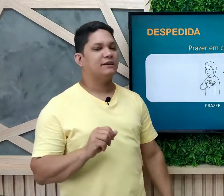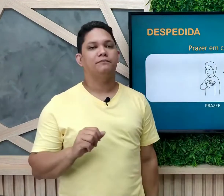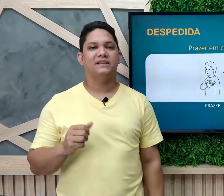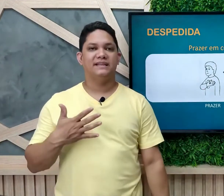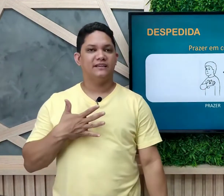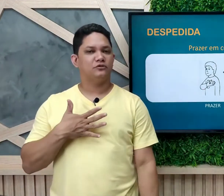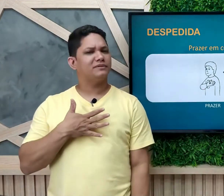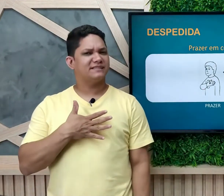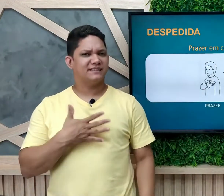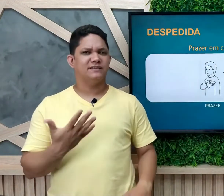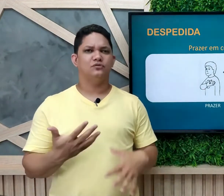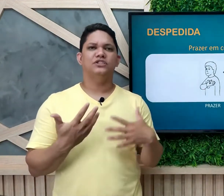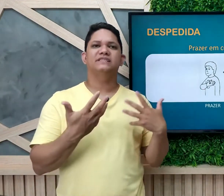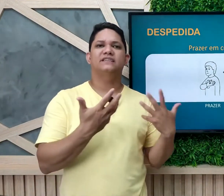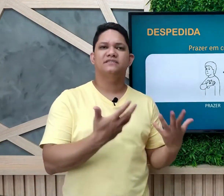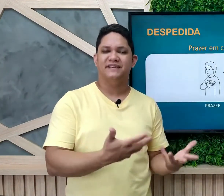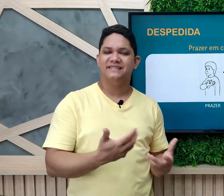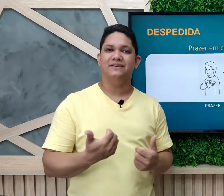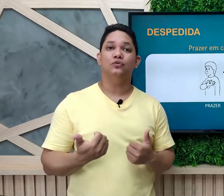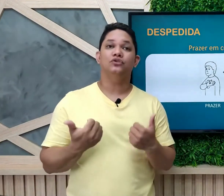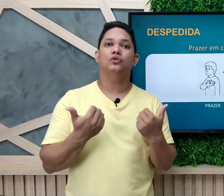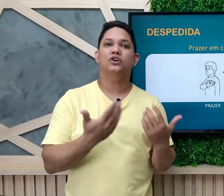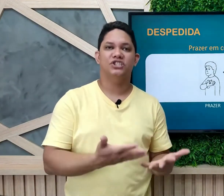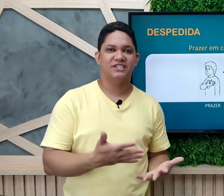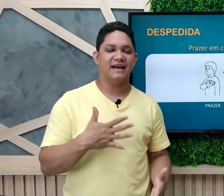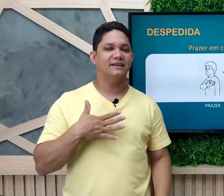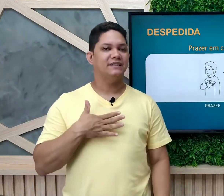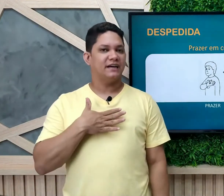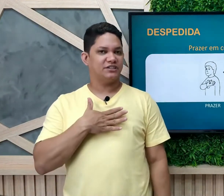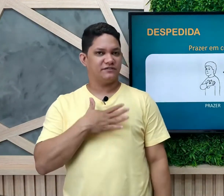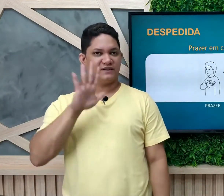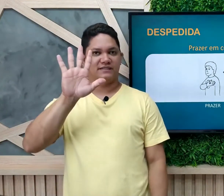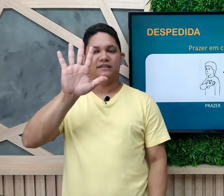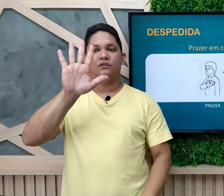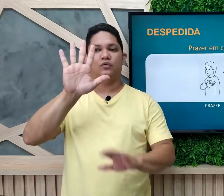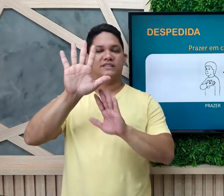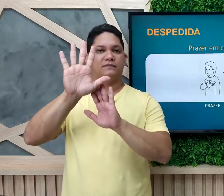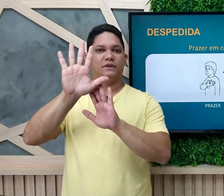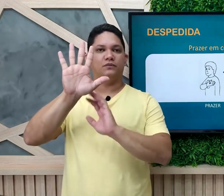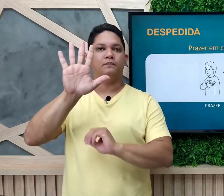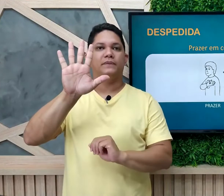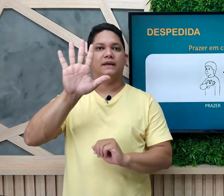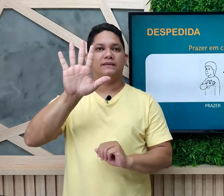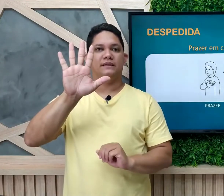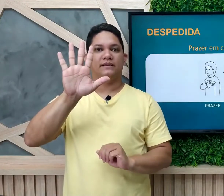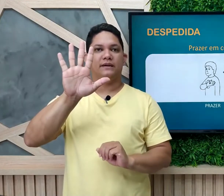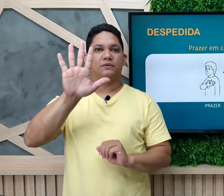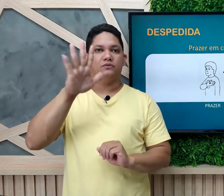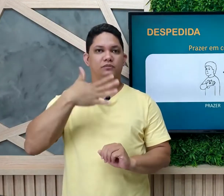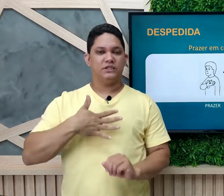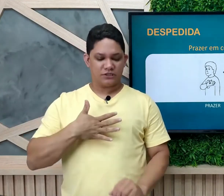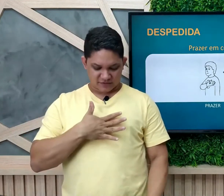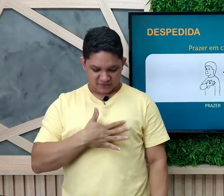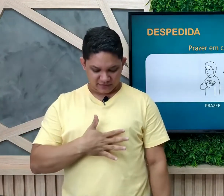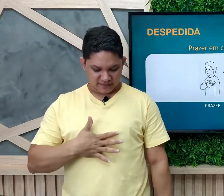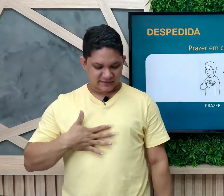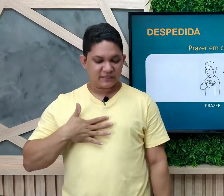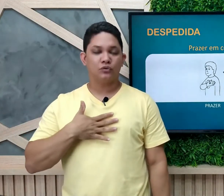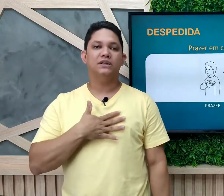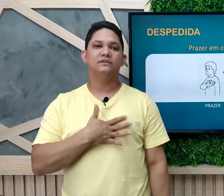para a ideia de prazer, ou de satisfação, ou de gostar. A gente faz com essa mão aqui a mão dominante, ela vai ficar circulando